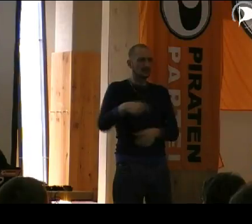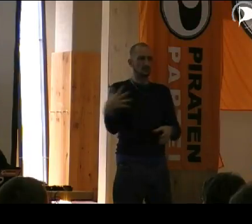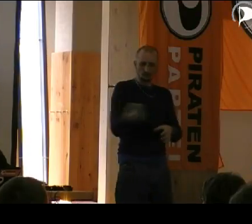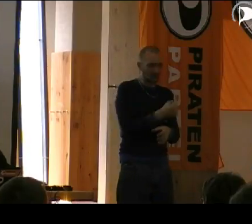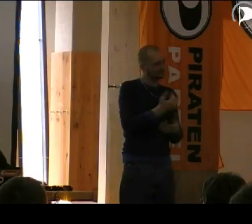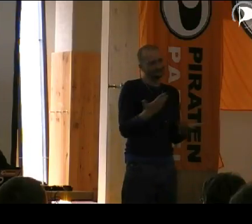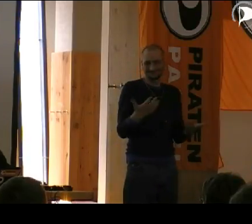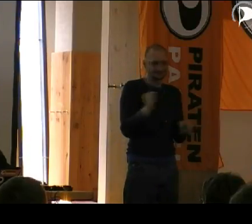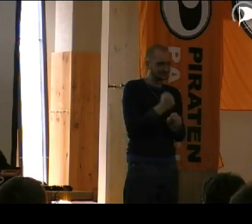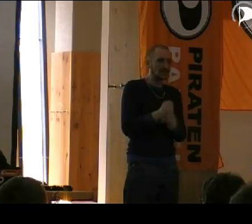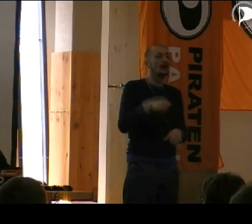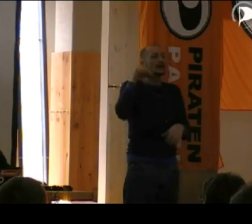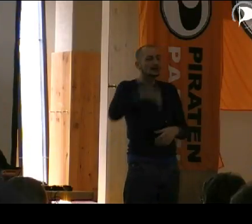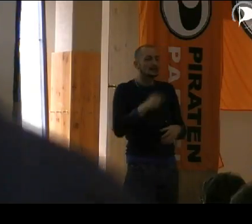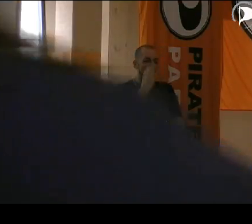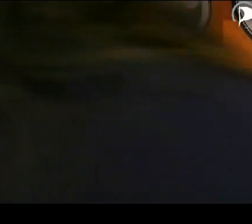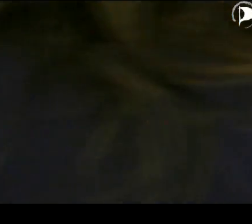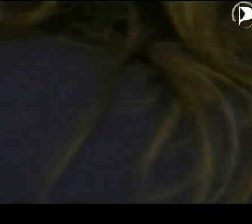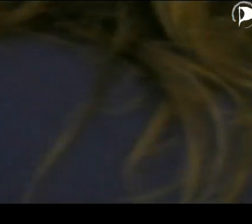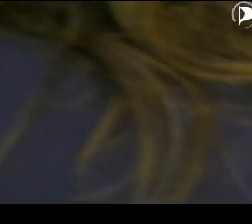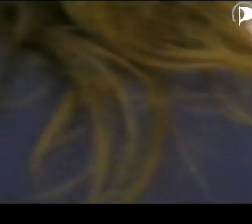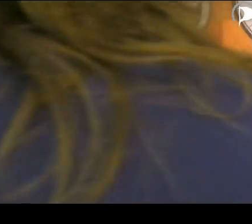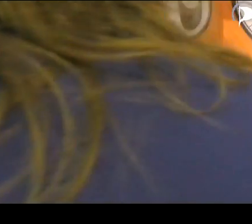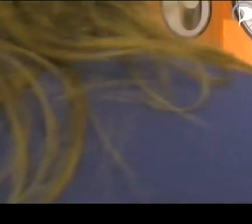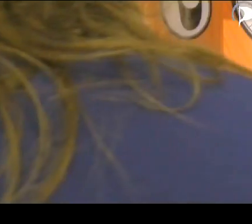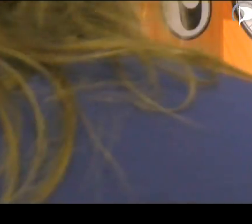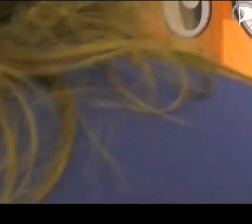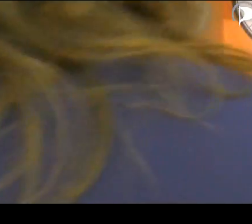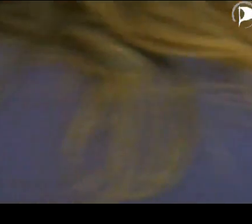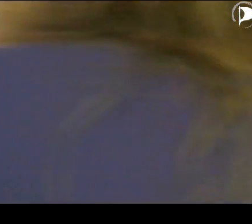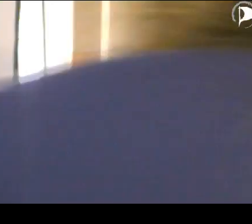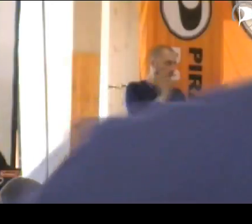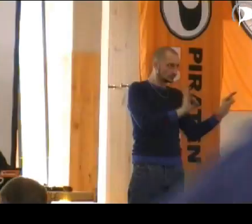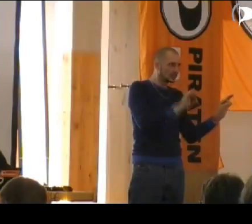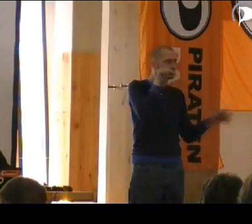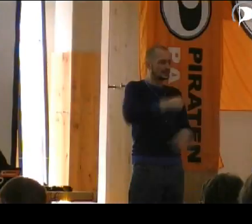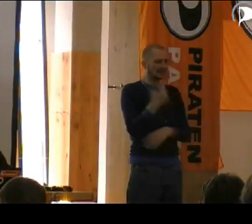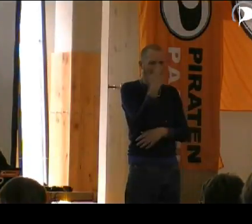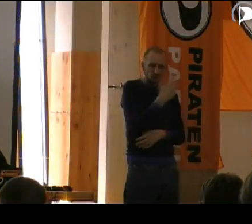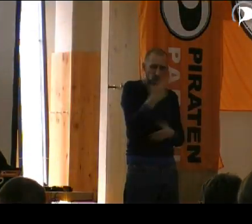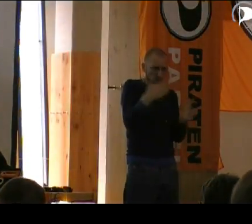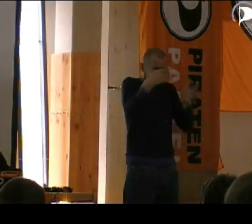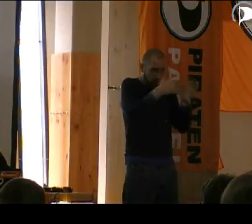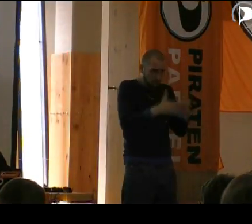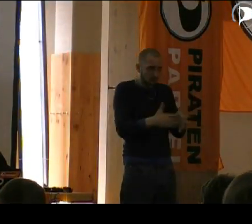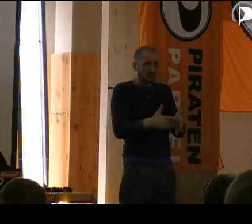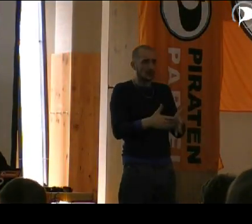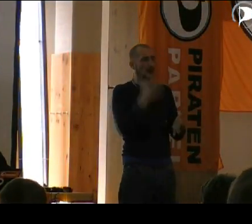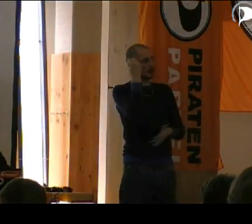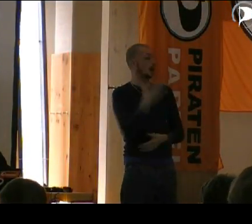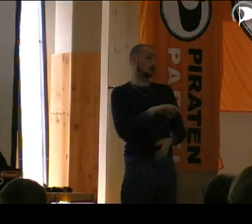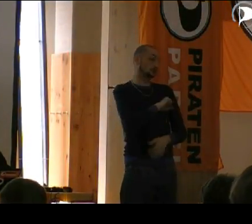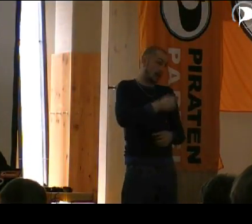lassen qualität beratung und das steht genauso diese brücken zwei spielen die prüfung klar spricht schnell